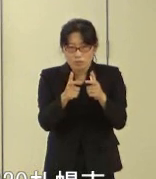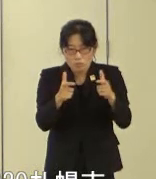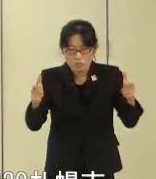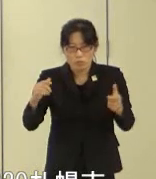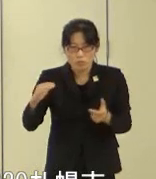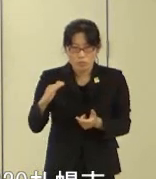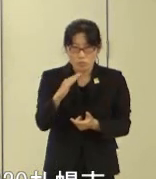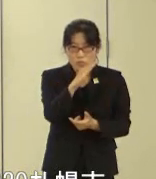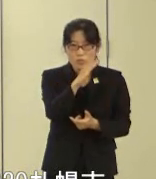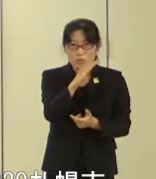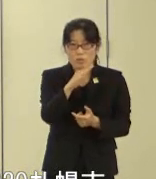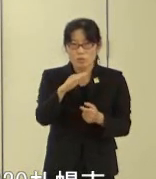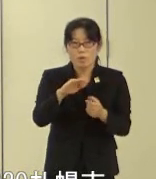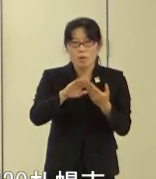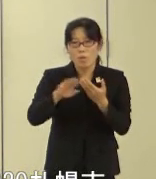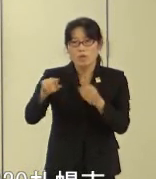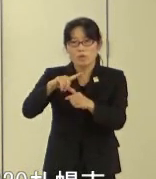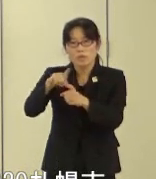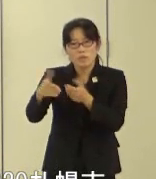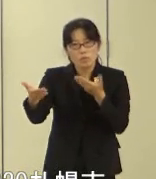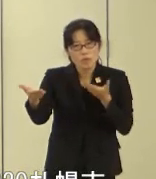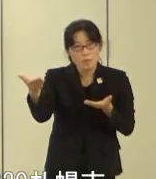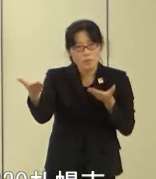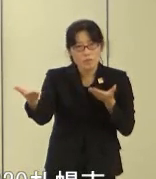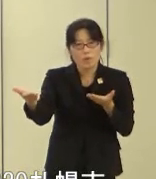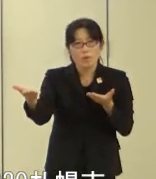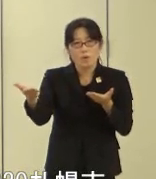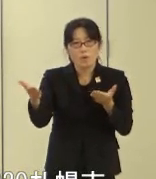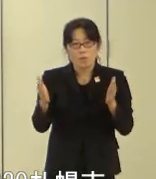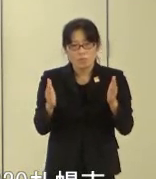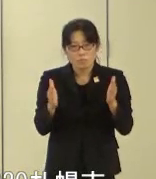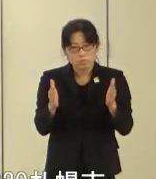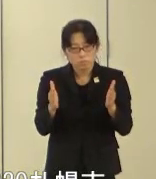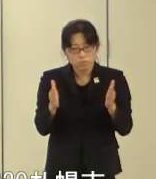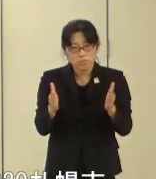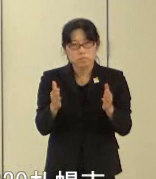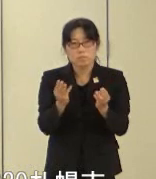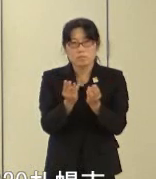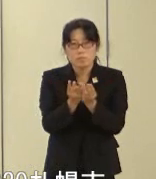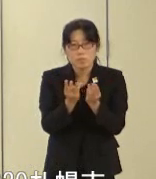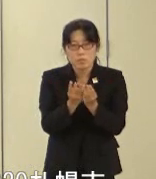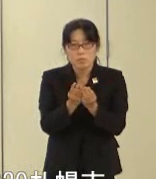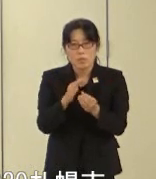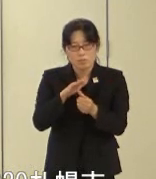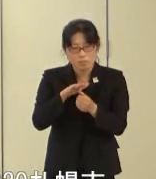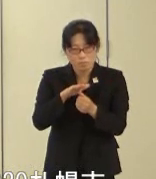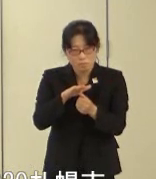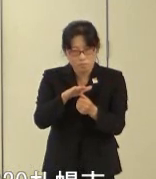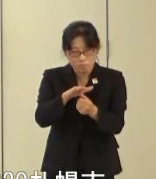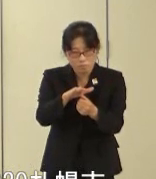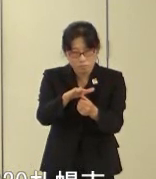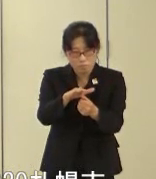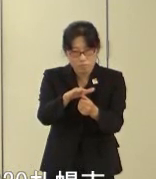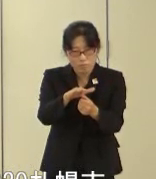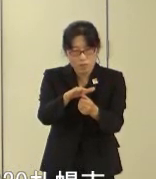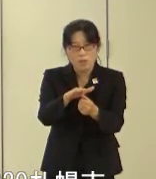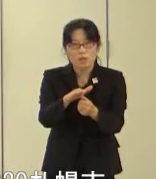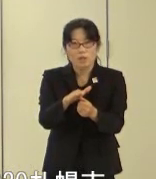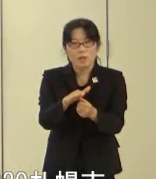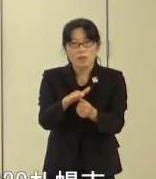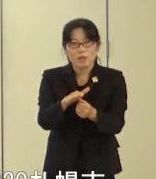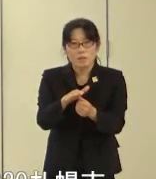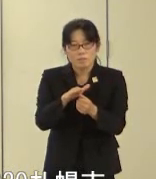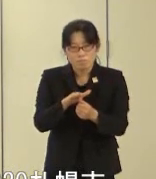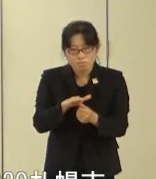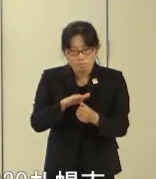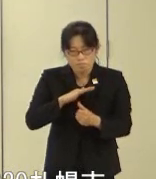という他の地域と比べますと、一定程度、一定数にですね、収まっているという、なんとか踏み